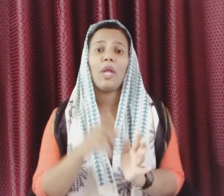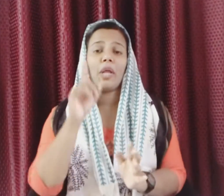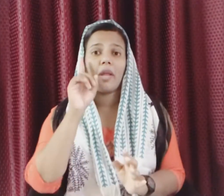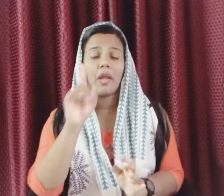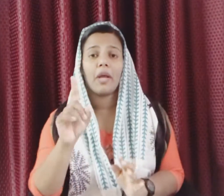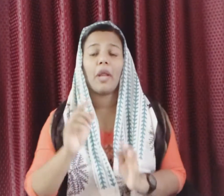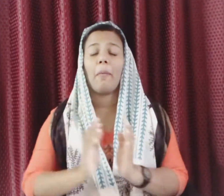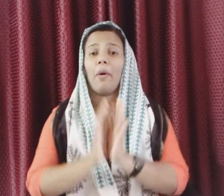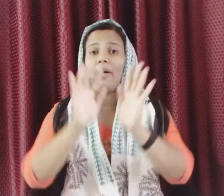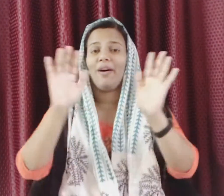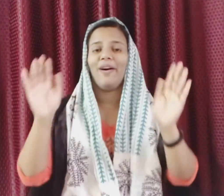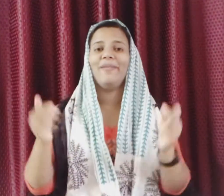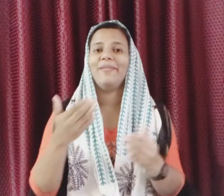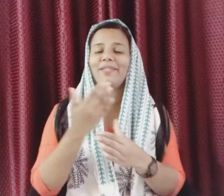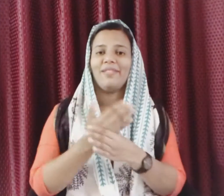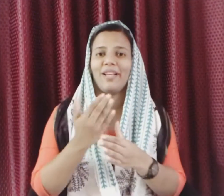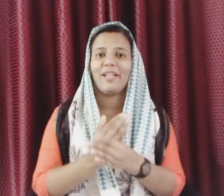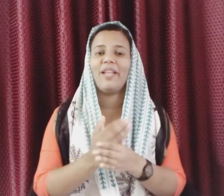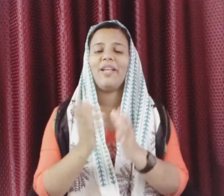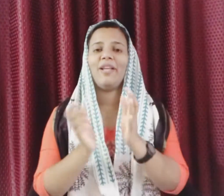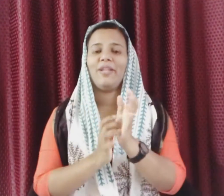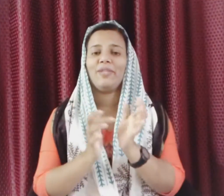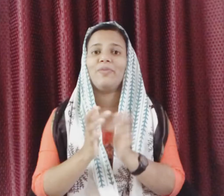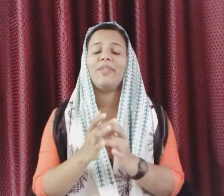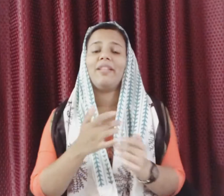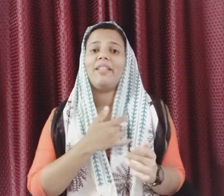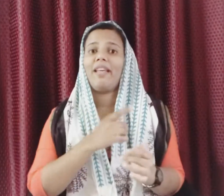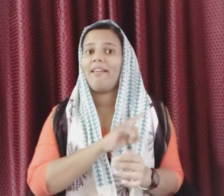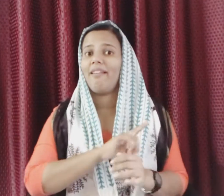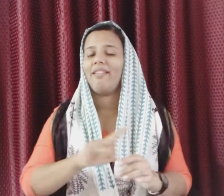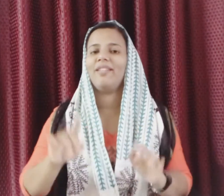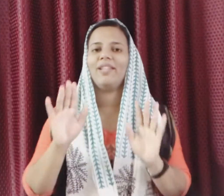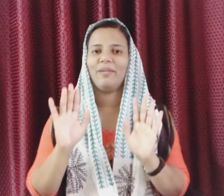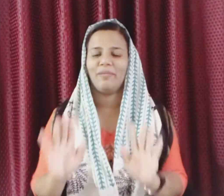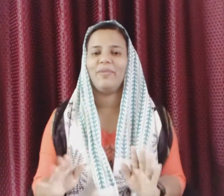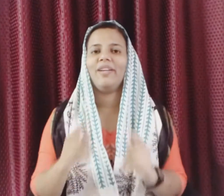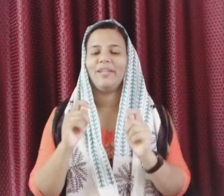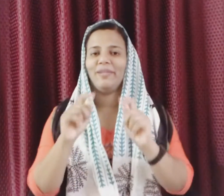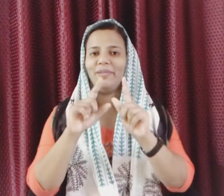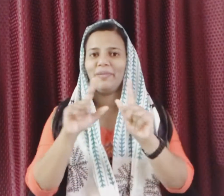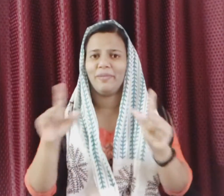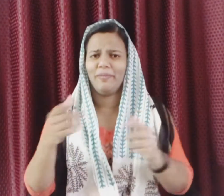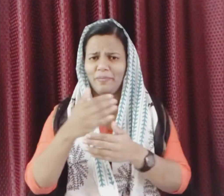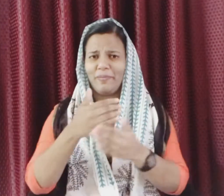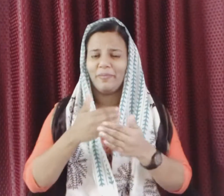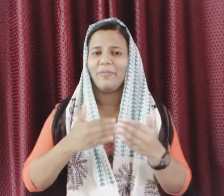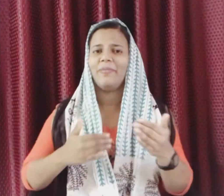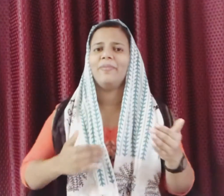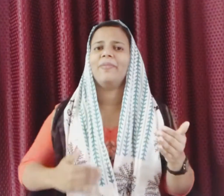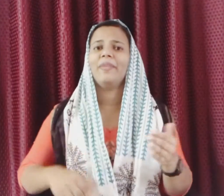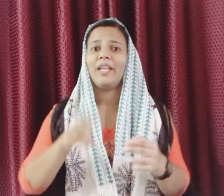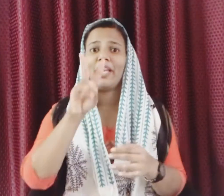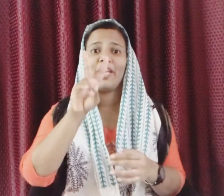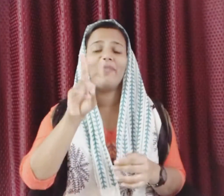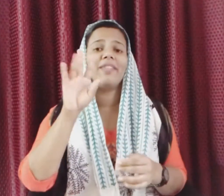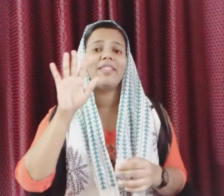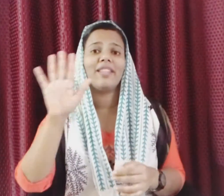എന്നേക്കുമുള്ളത്. ഏകനായി മഹാ അത്ഭുതങ്ങളെ പ്രവർത്തിക്കുന്നവനെ, അവൻ്റെ ദയ എന്നേക്കുമുള്ളത്. ഹല്ലേലൂയ. അങ്ങനെ താഴോട്ട് വരുമ്പോൾ അവൻ